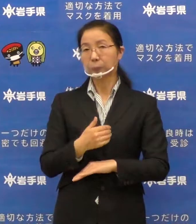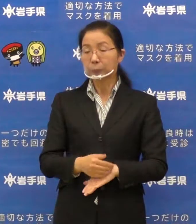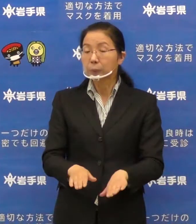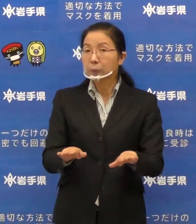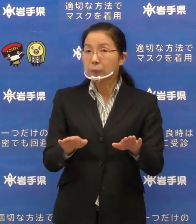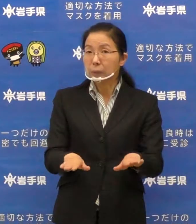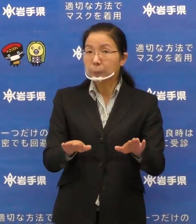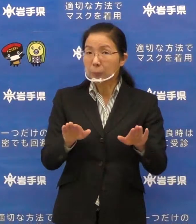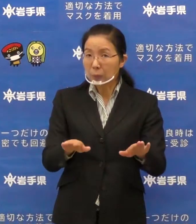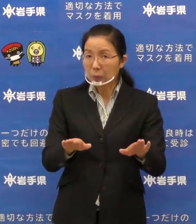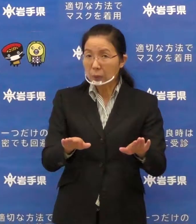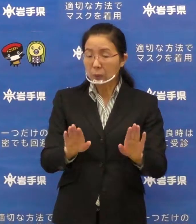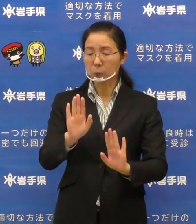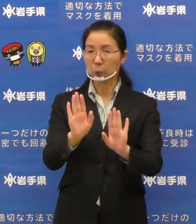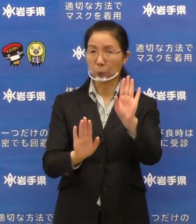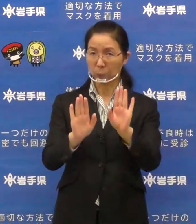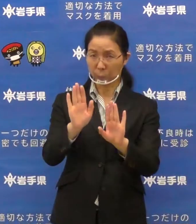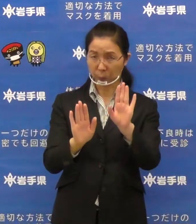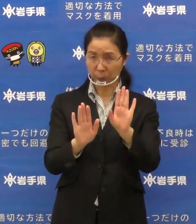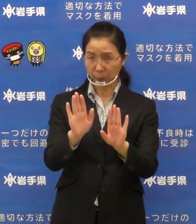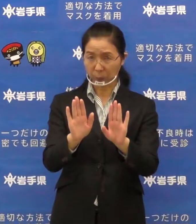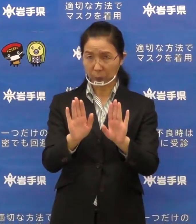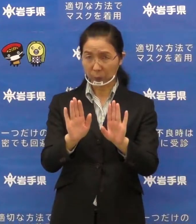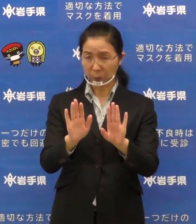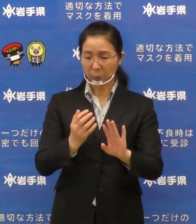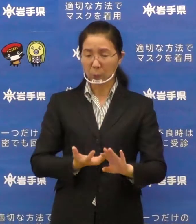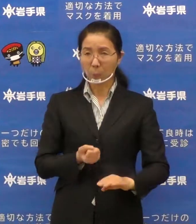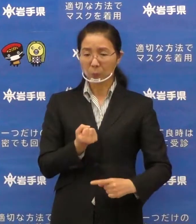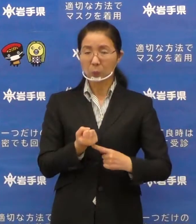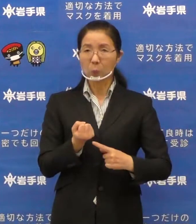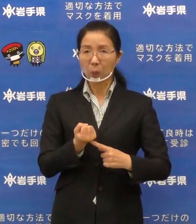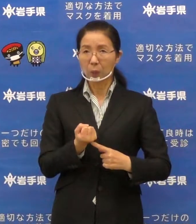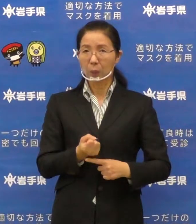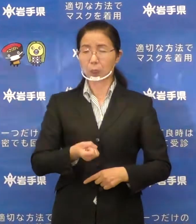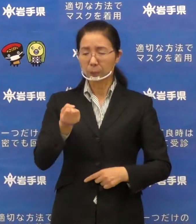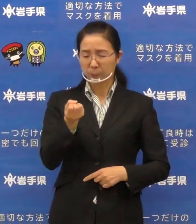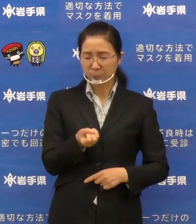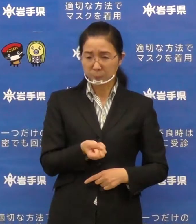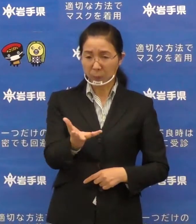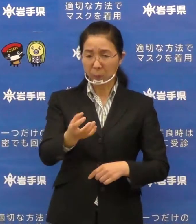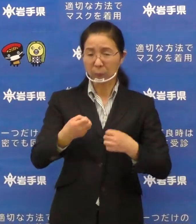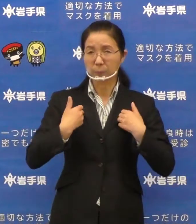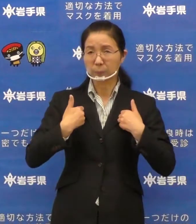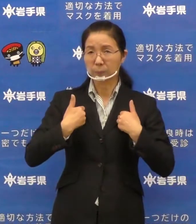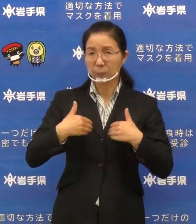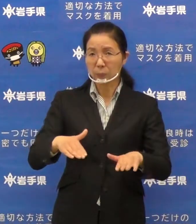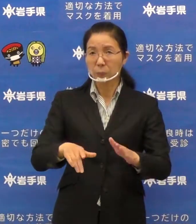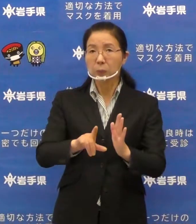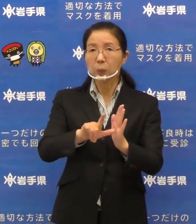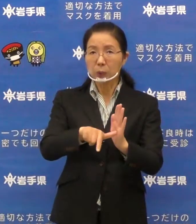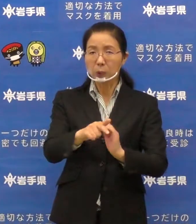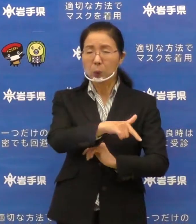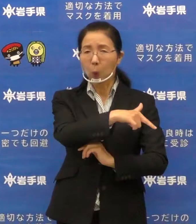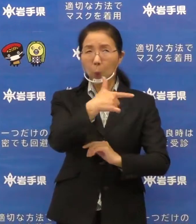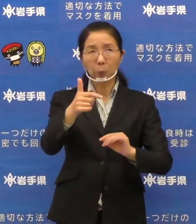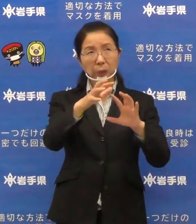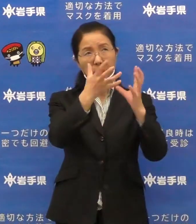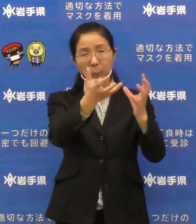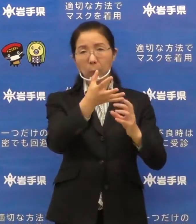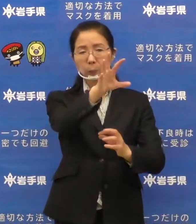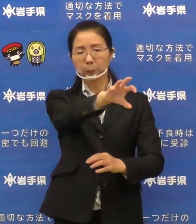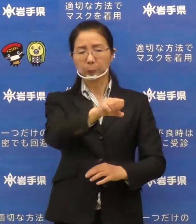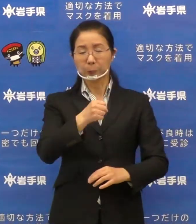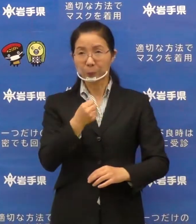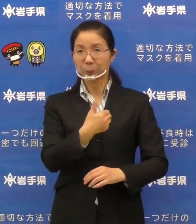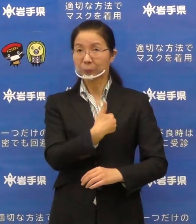今持っているものをこう手放すことでより大きなものをつかむことができるということ